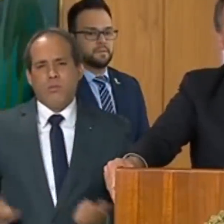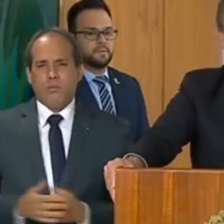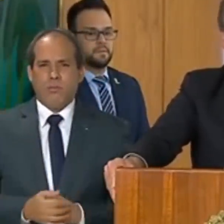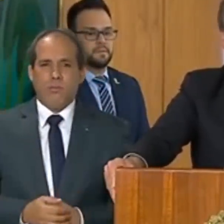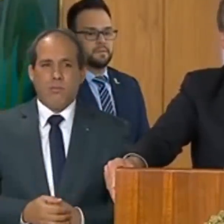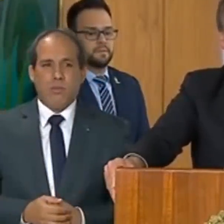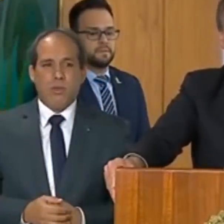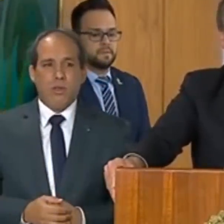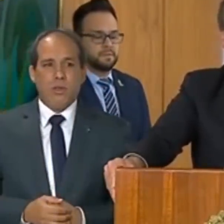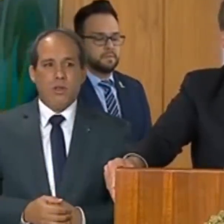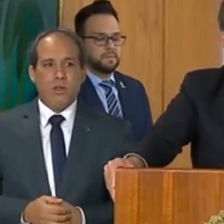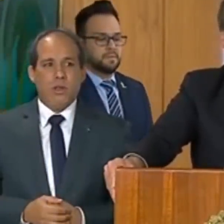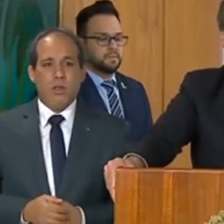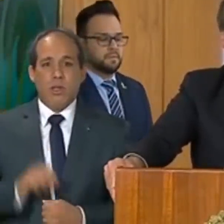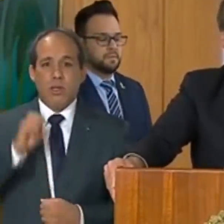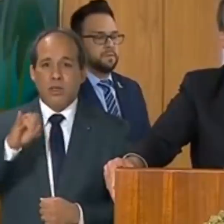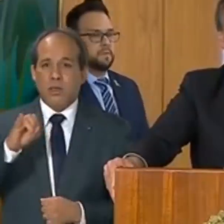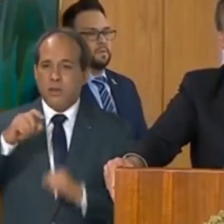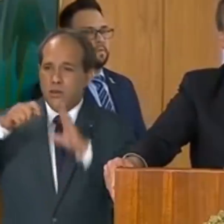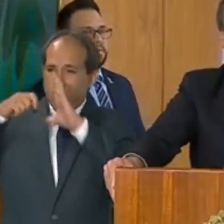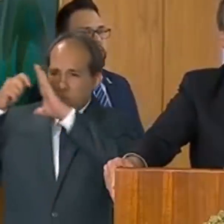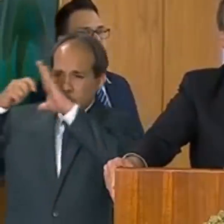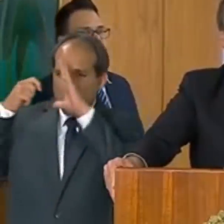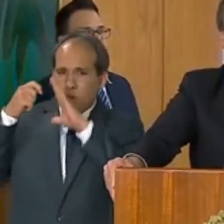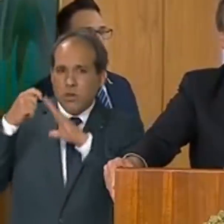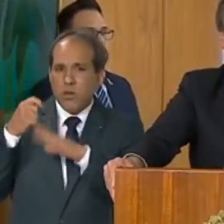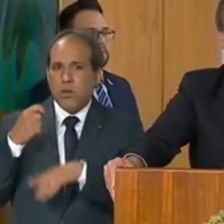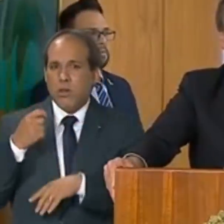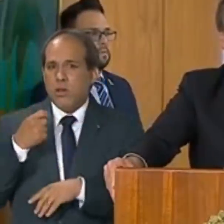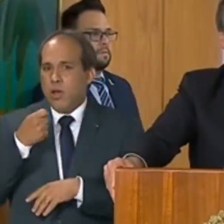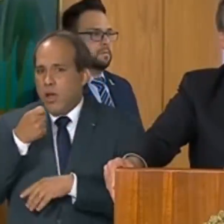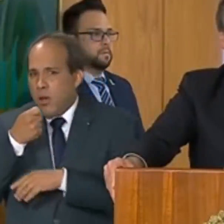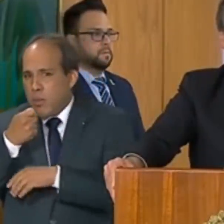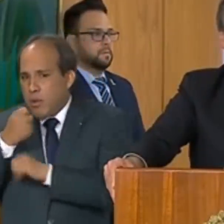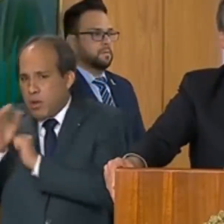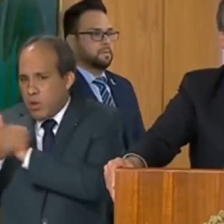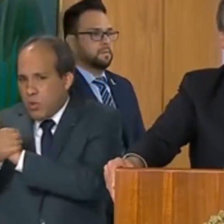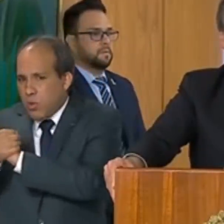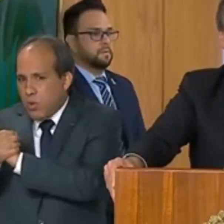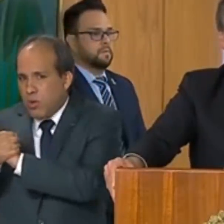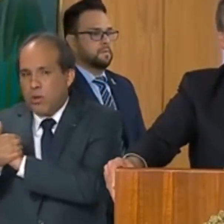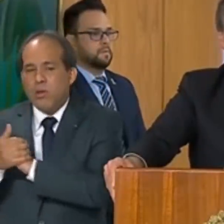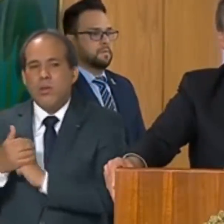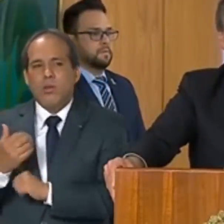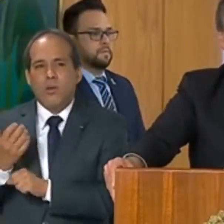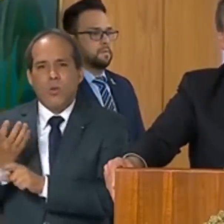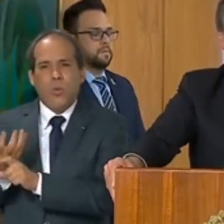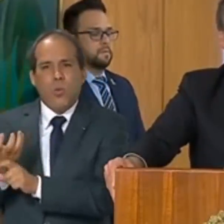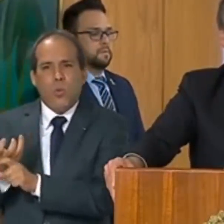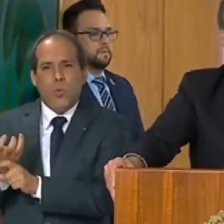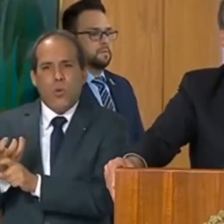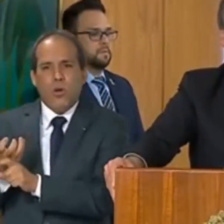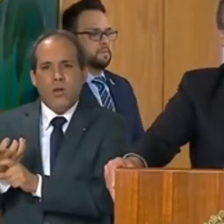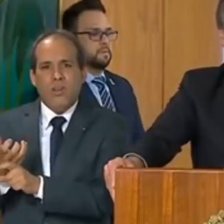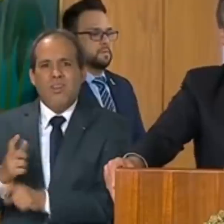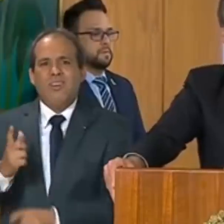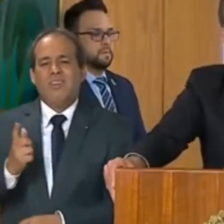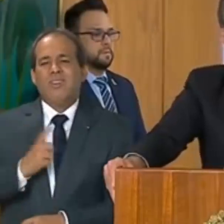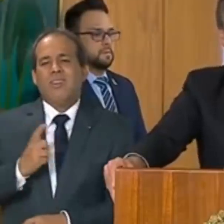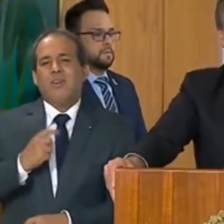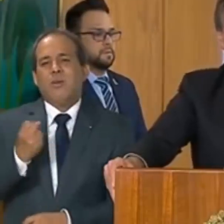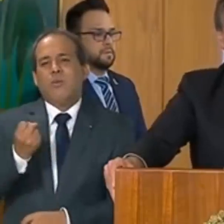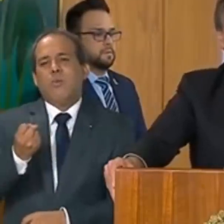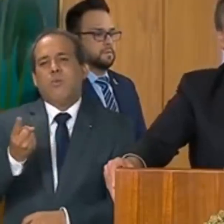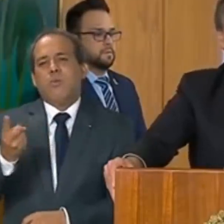Se tivesse uma filmadora ou um microfone ali dentro, daria várias horas de